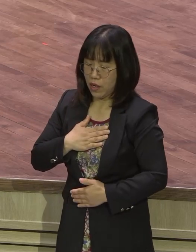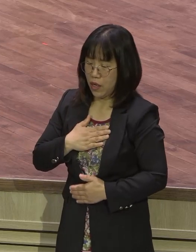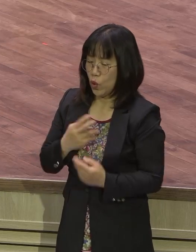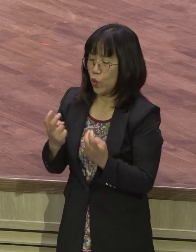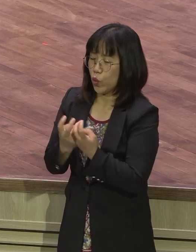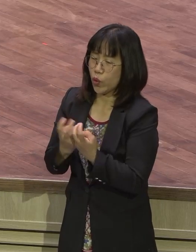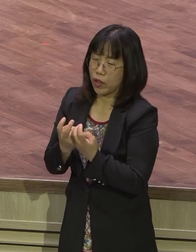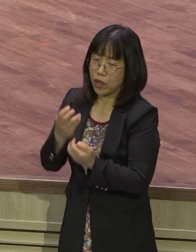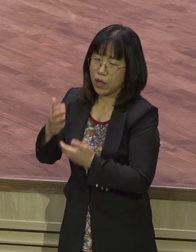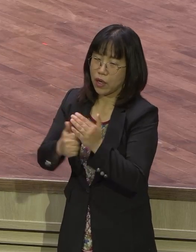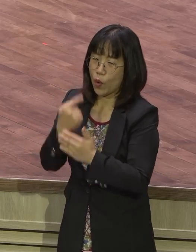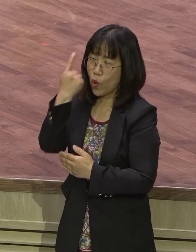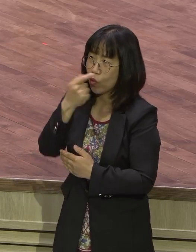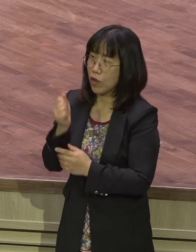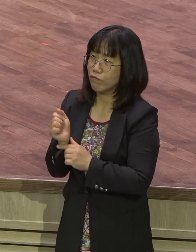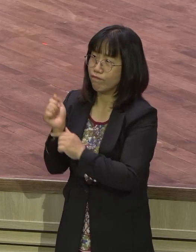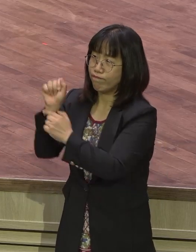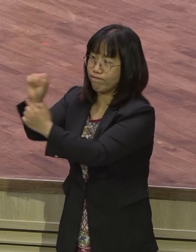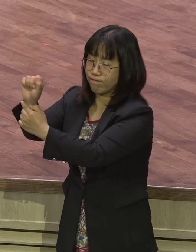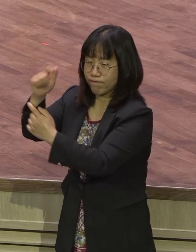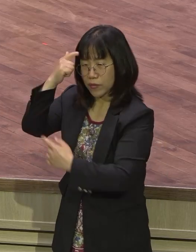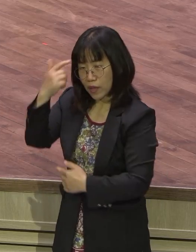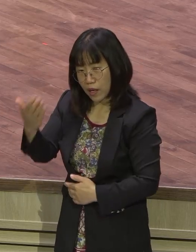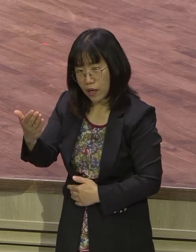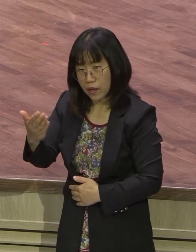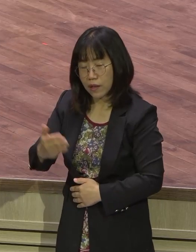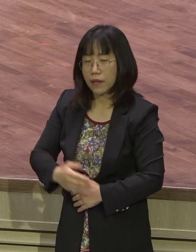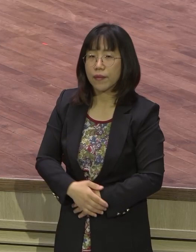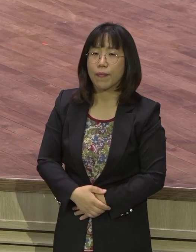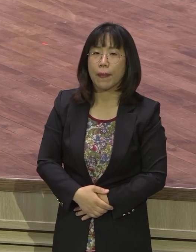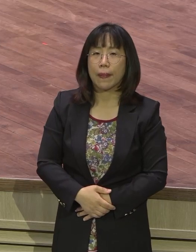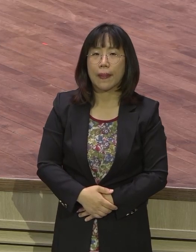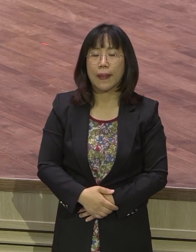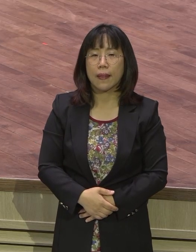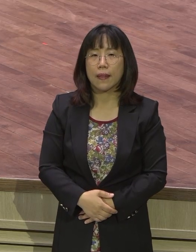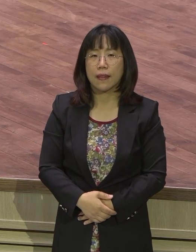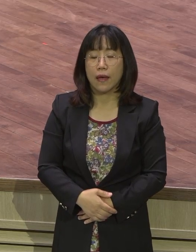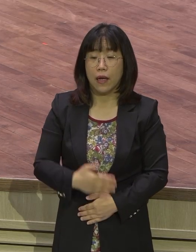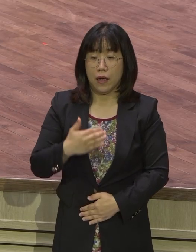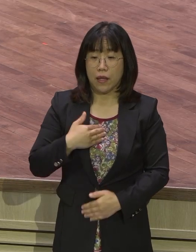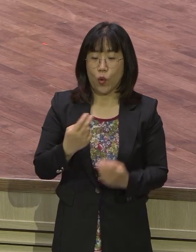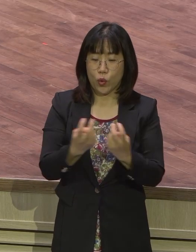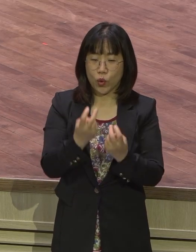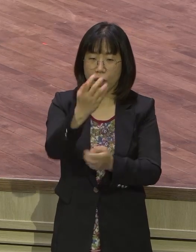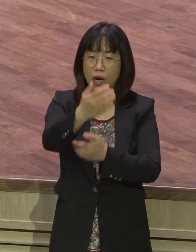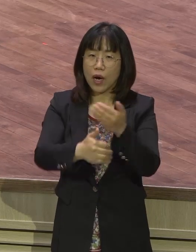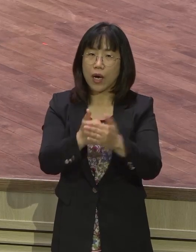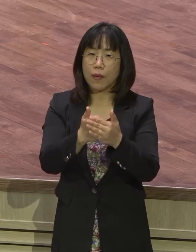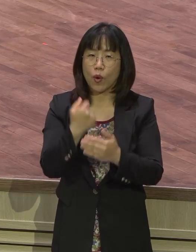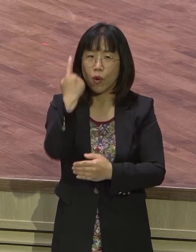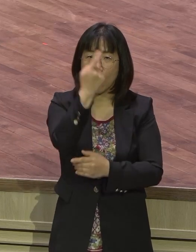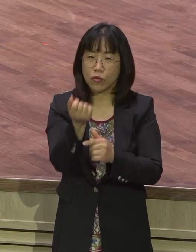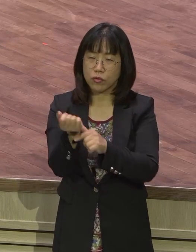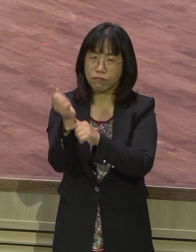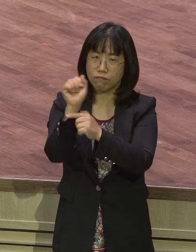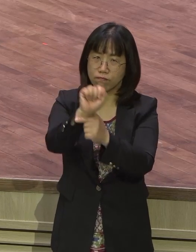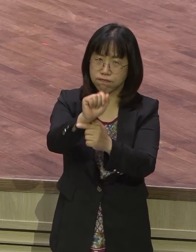감히 범죄한 인간이 하나님 앞에 나아갈 수 있냐 대한 말씀입니다. 하나님께 어떻게 나아갈 수 있냐